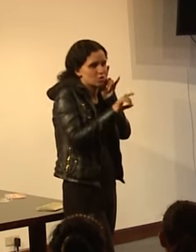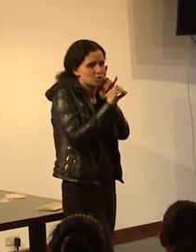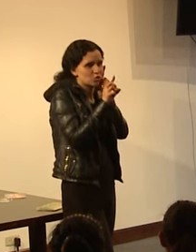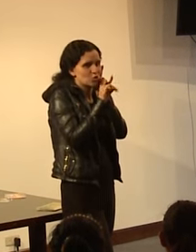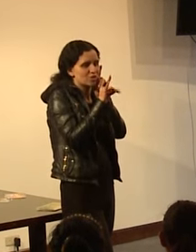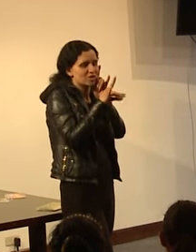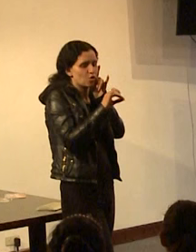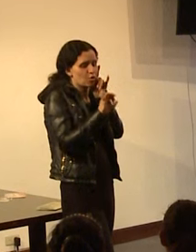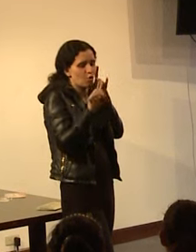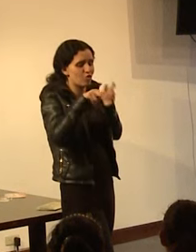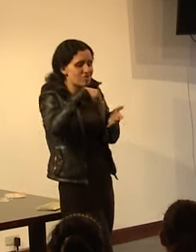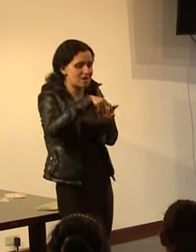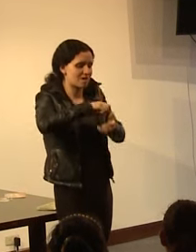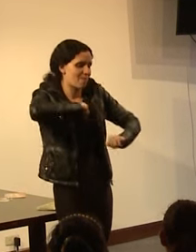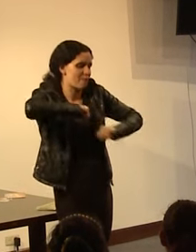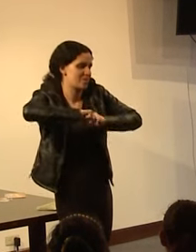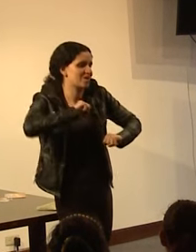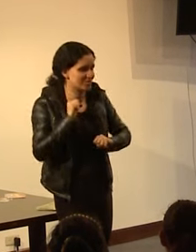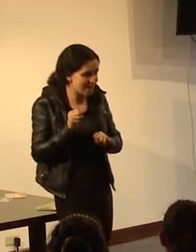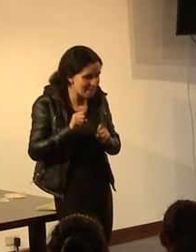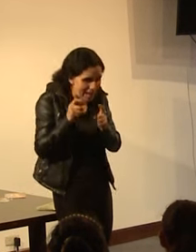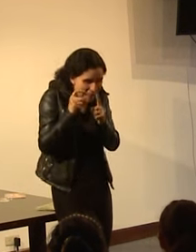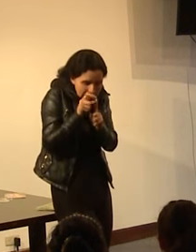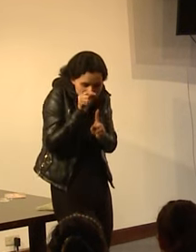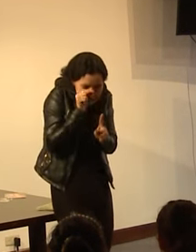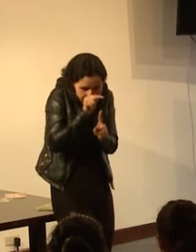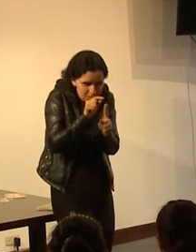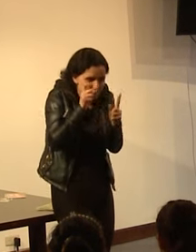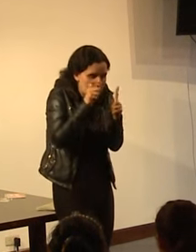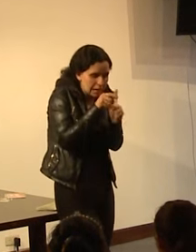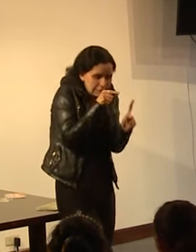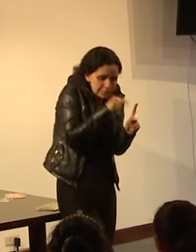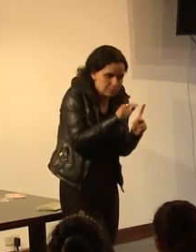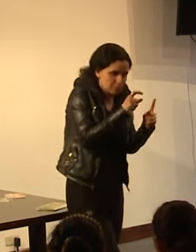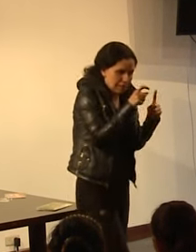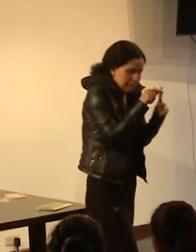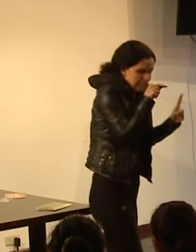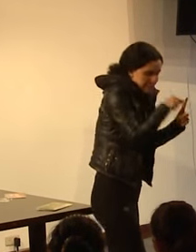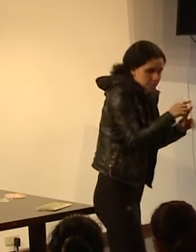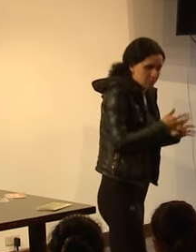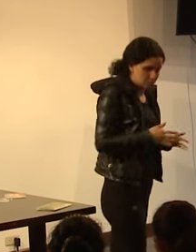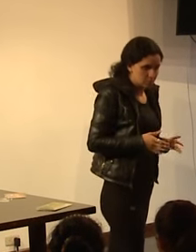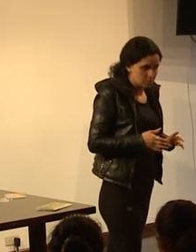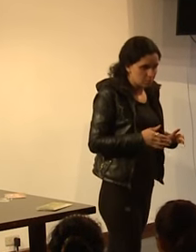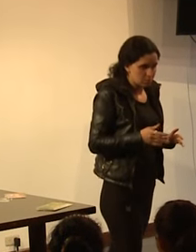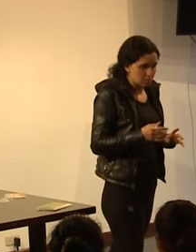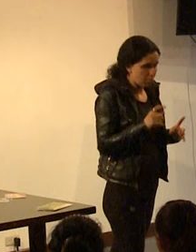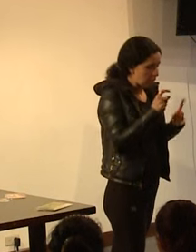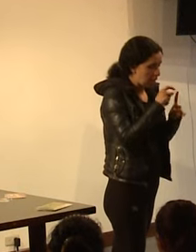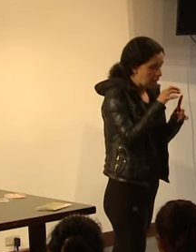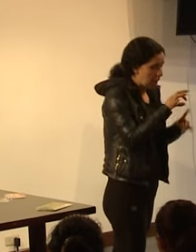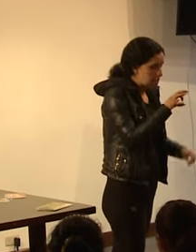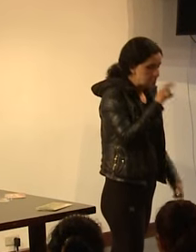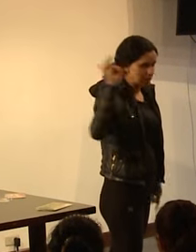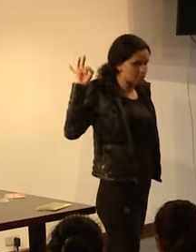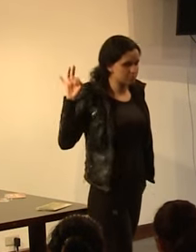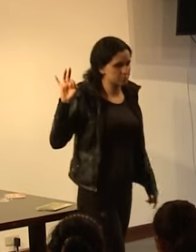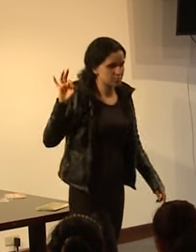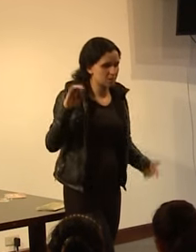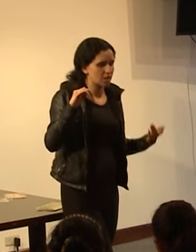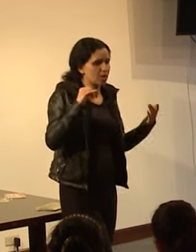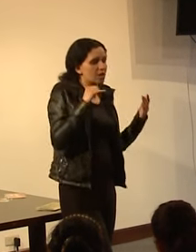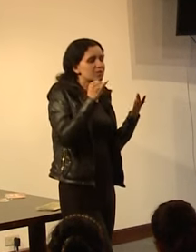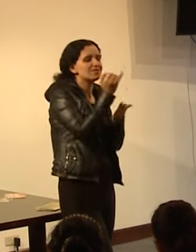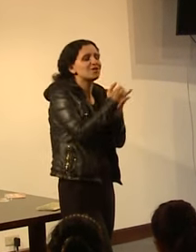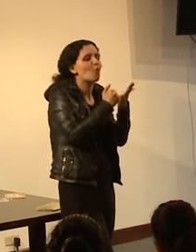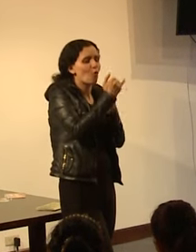que nada más es el movimiento. Cada uno tiene como una palabrita clave que está ya metida en la raíz del asunto, pero que si ustedes se la quitan, pues se cae. Quítele al dibujo la línea, pues se